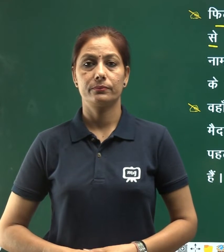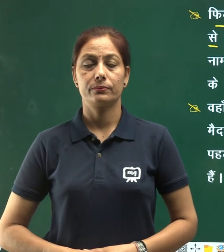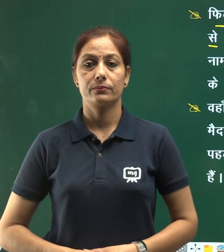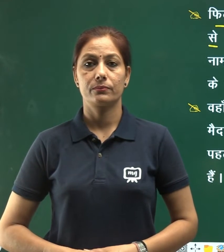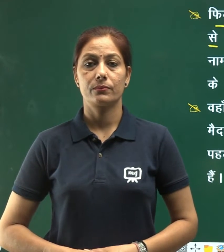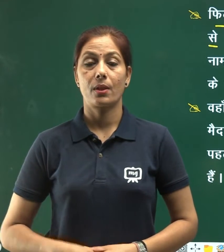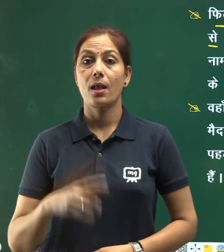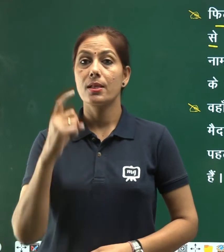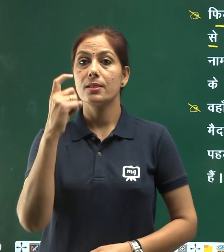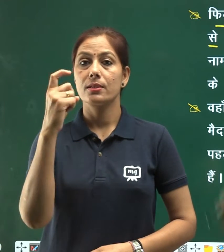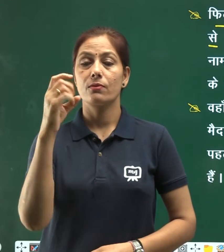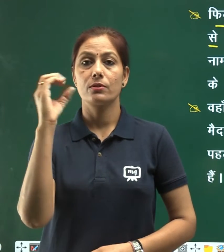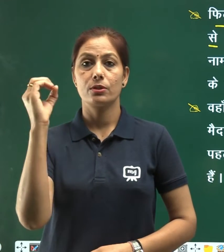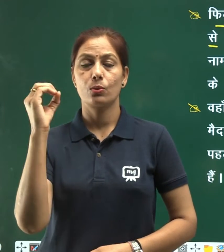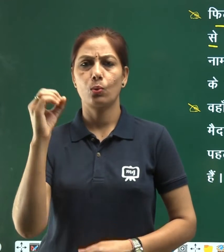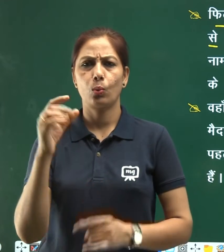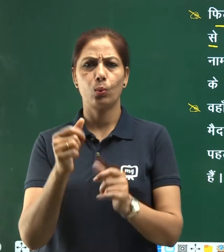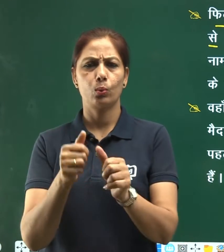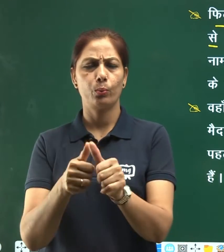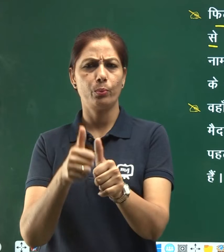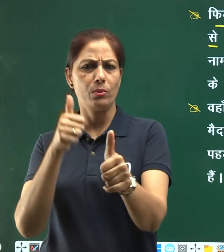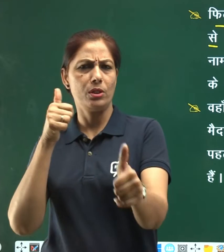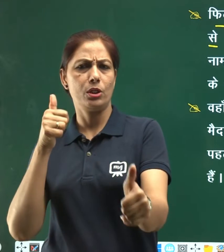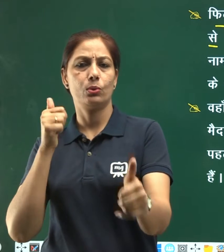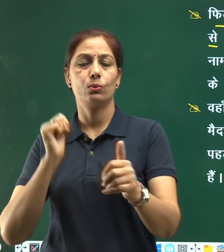70 मील दूर